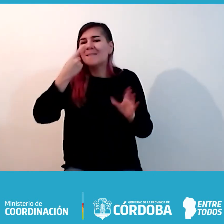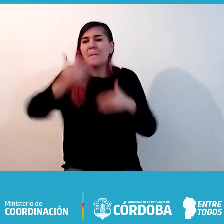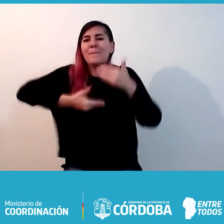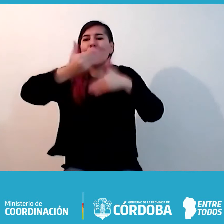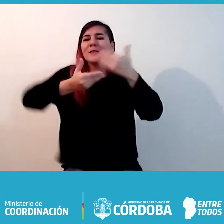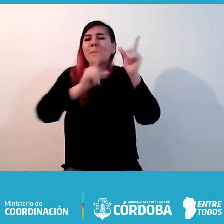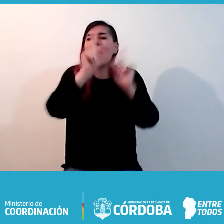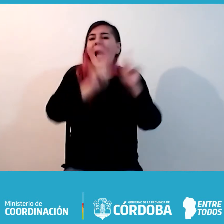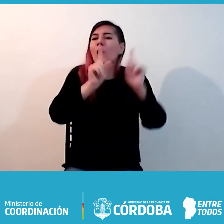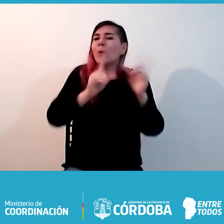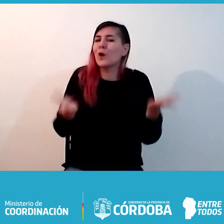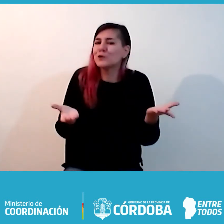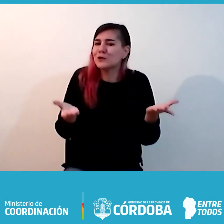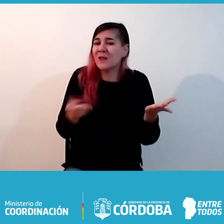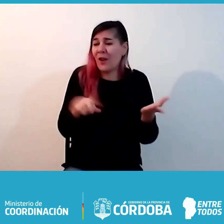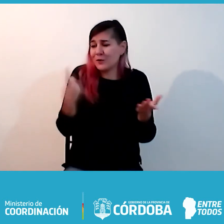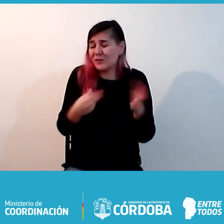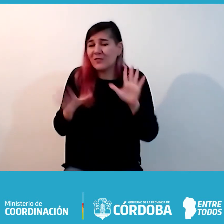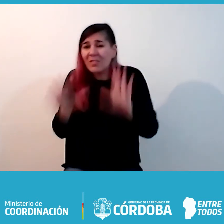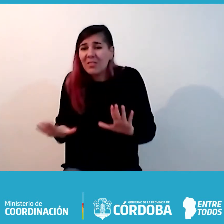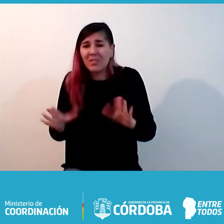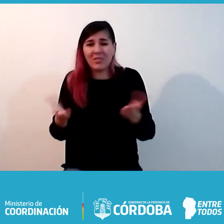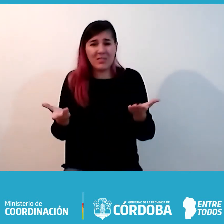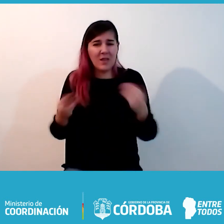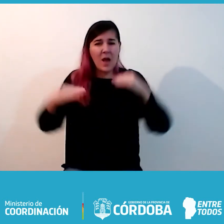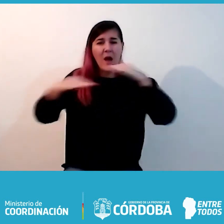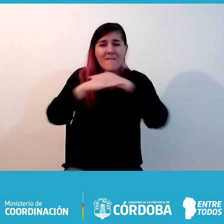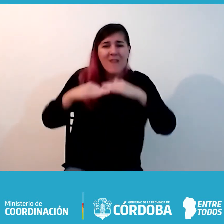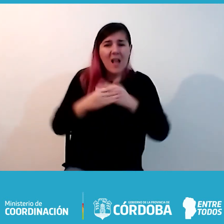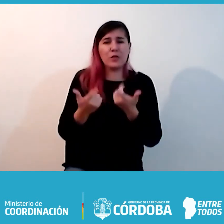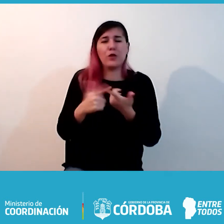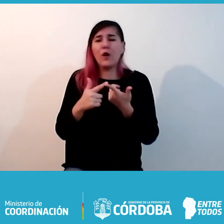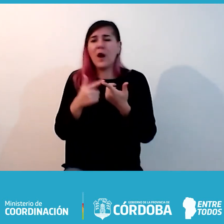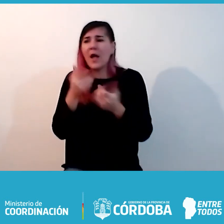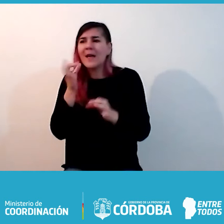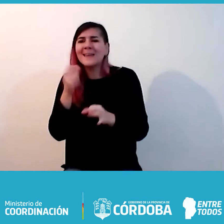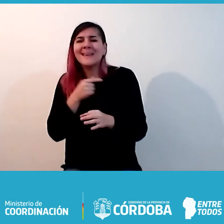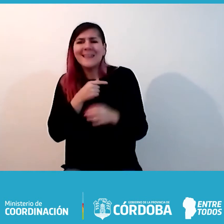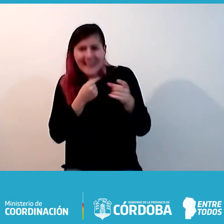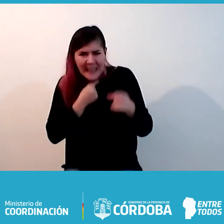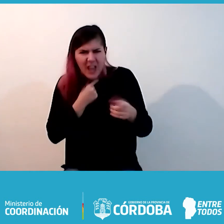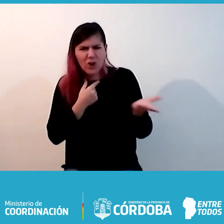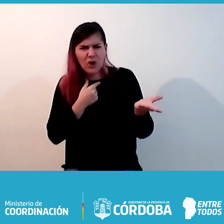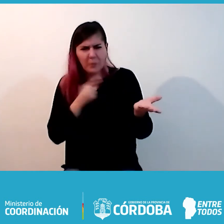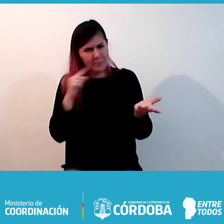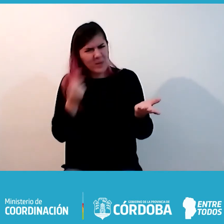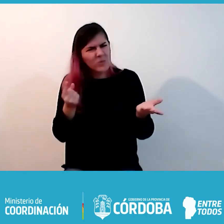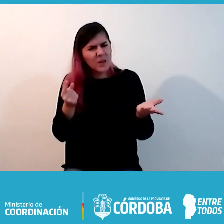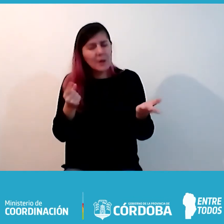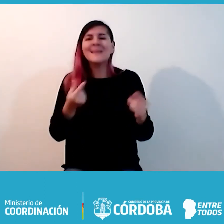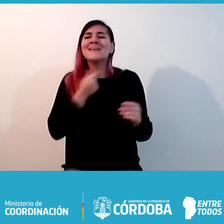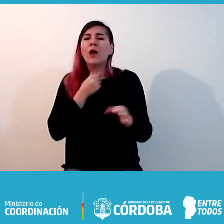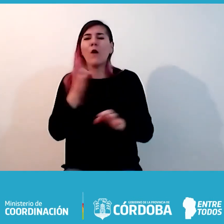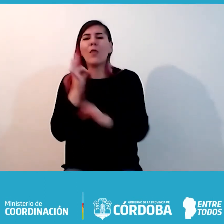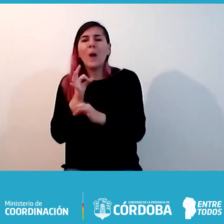alguno, que nos estanca. Quiero asfalto, quiero educación. ¿Quiero asfalto?, se pregunta. Quiero